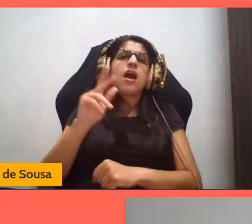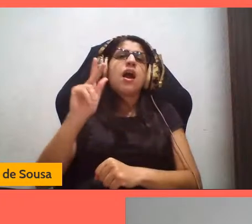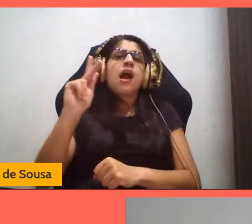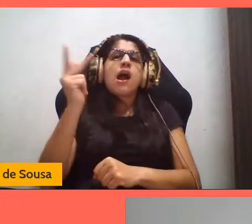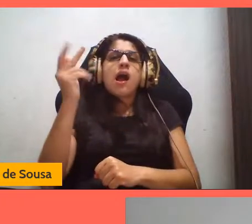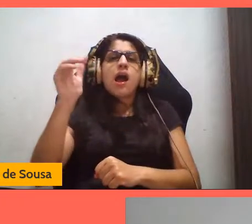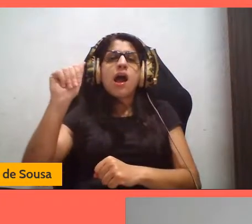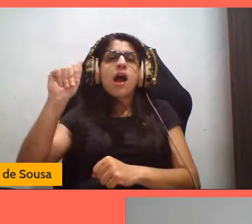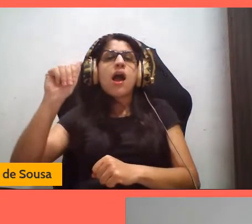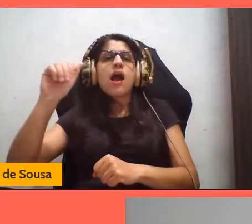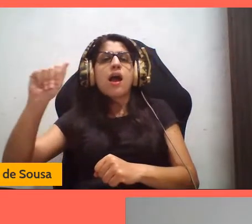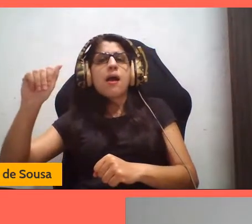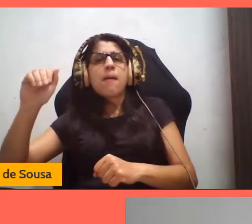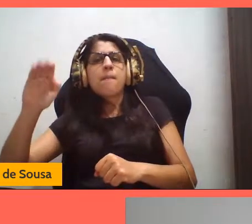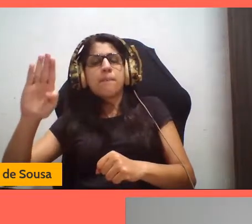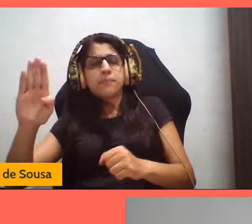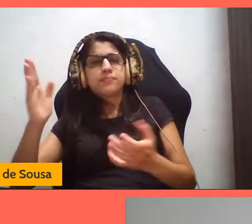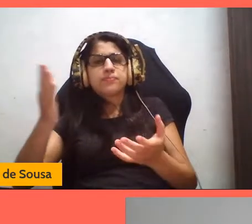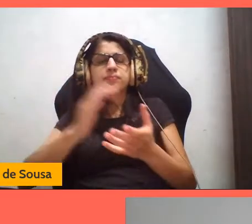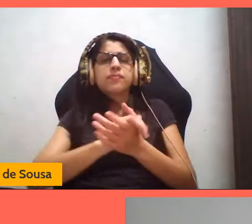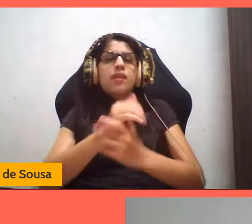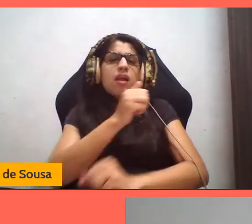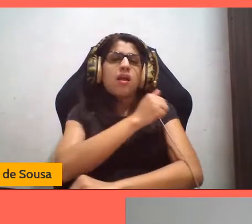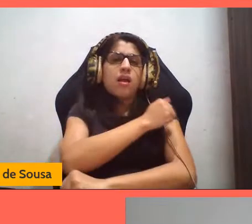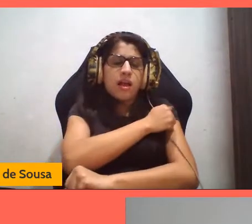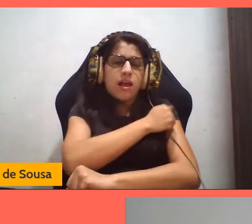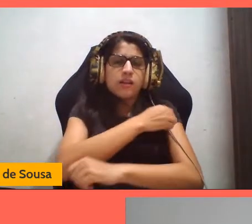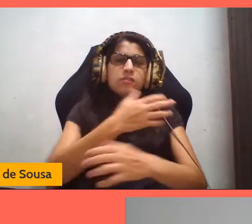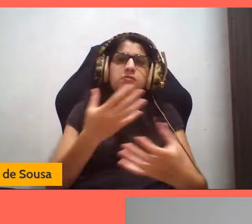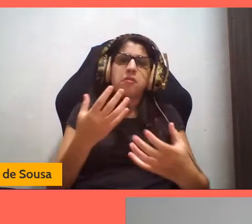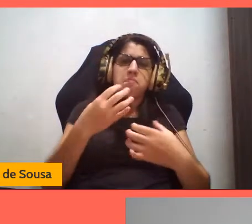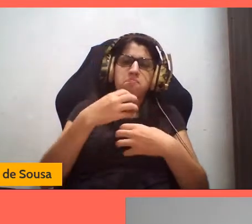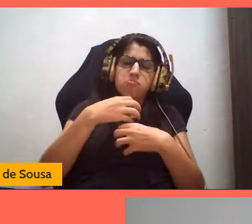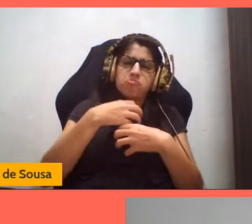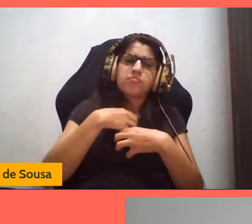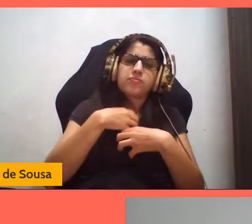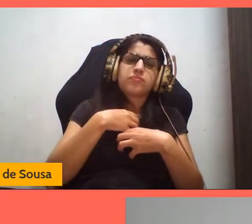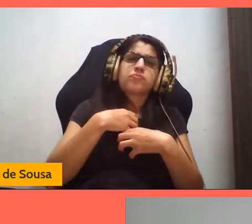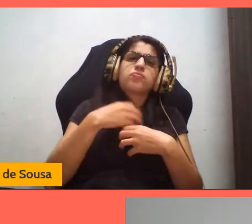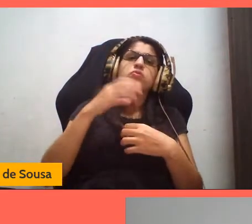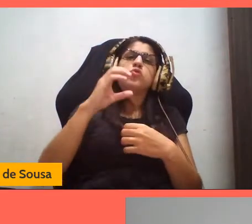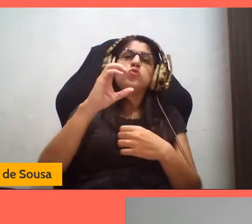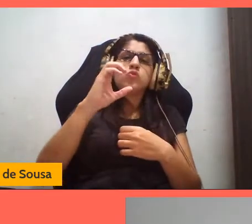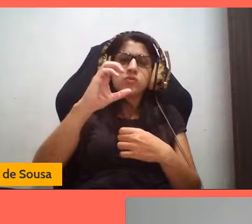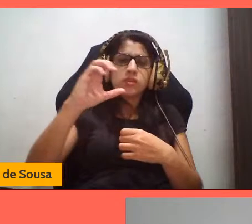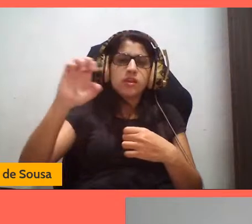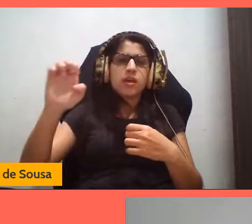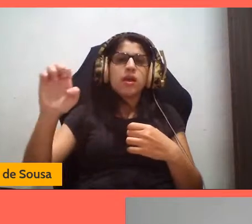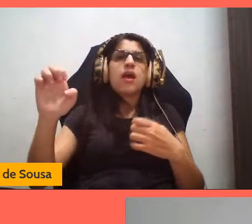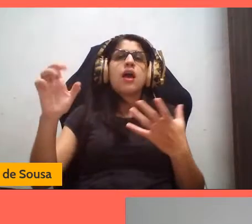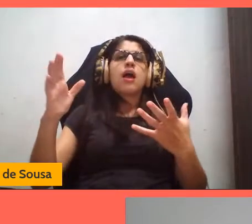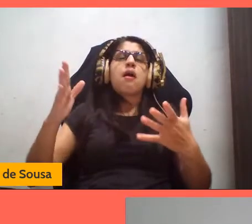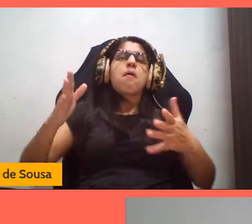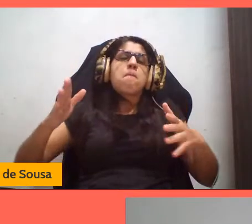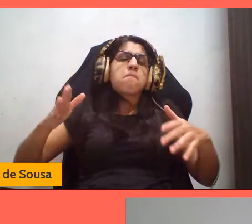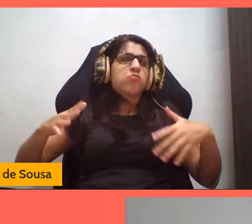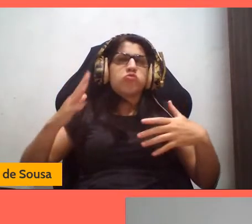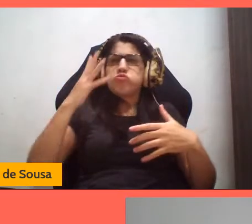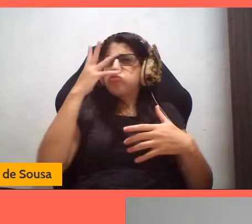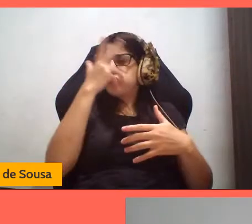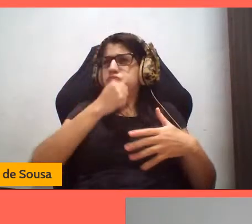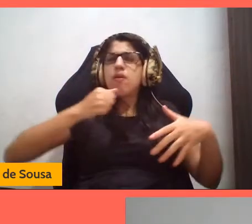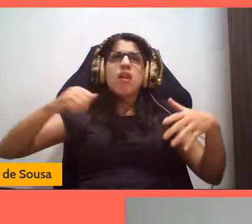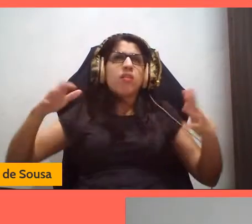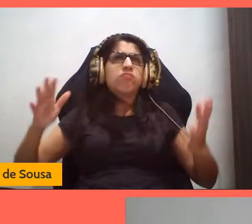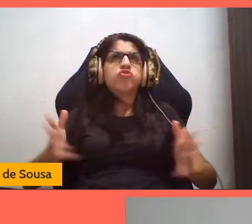assim, marcante em nossas vidas, nosso centro, pelo seu protagonismo, pela sua beleza, pela